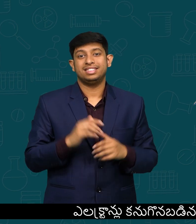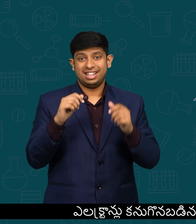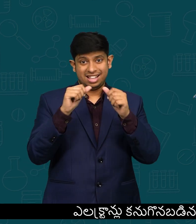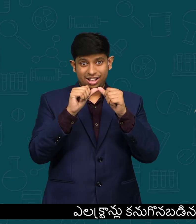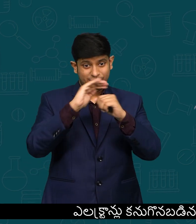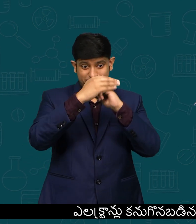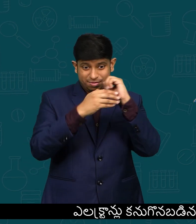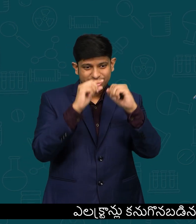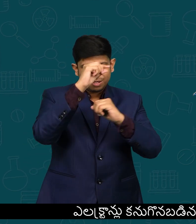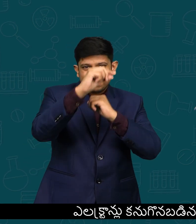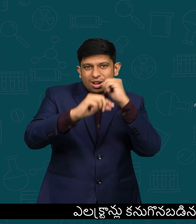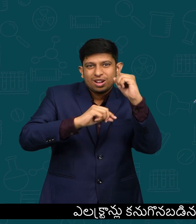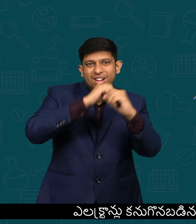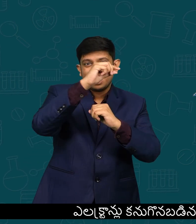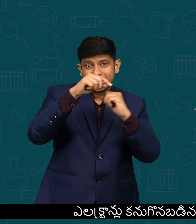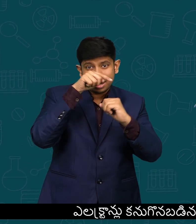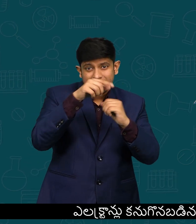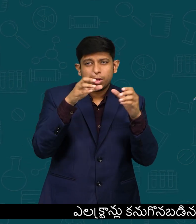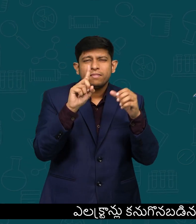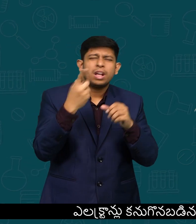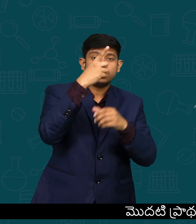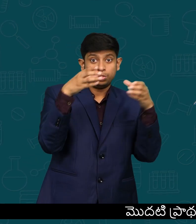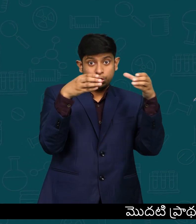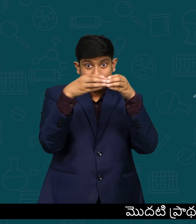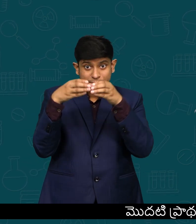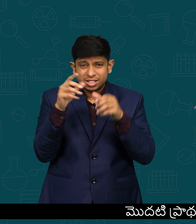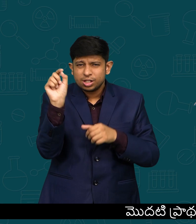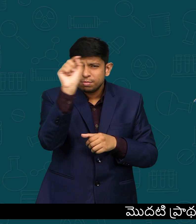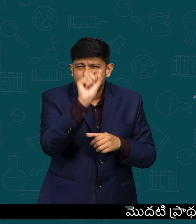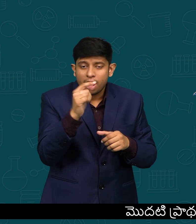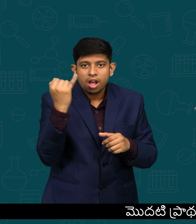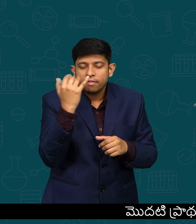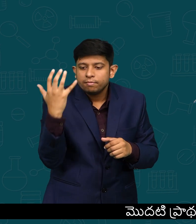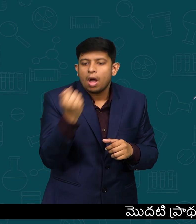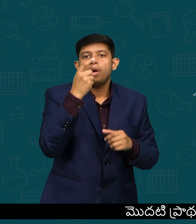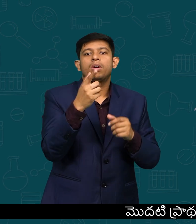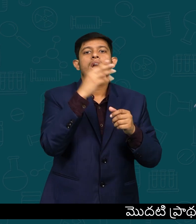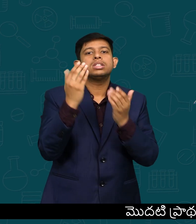ఎలక్ట్రాన్లు కనుగొనబడిన మరియు అధ్యయనం చేసిన మొదటి ప్రాథమిక అణు కణాలు.